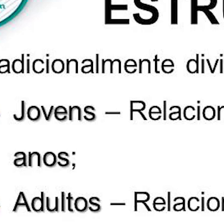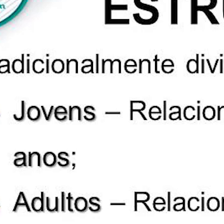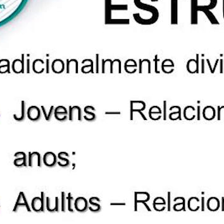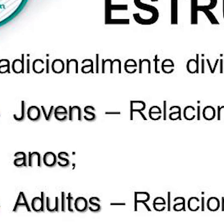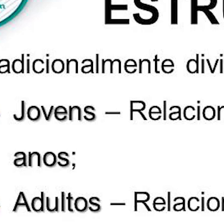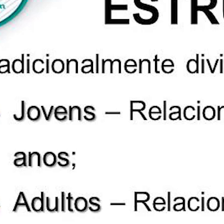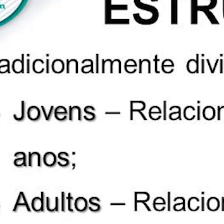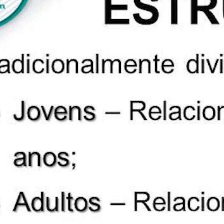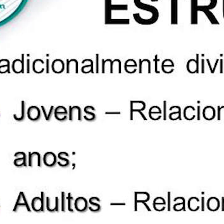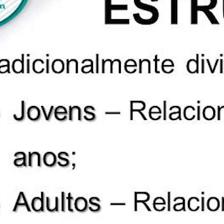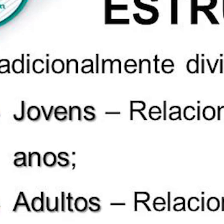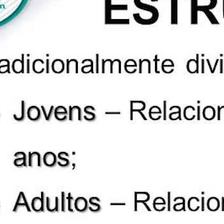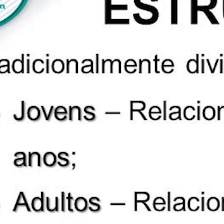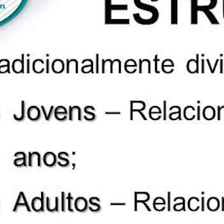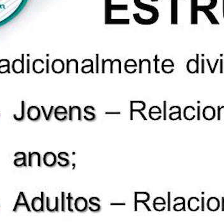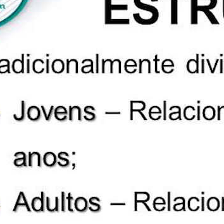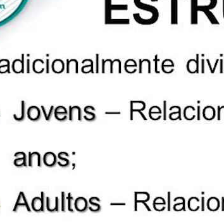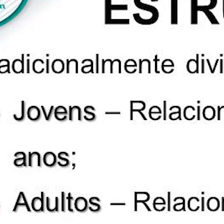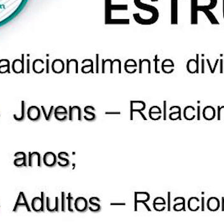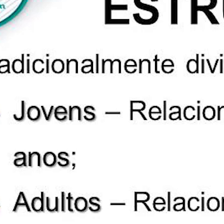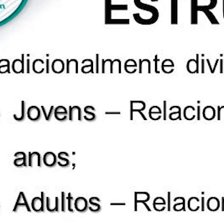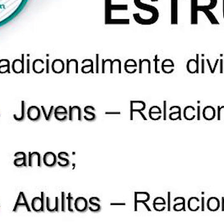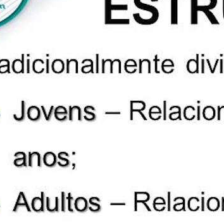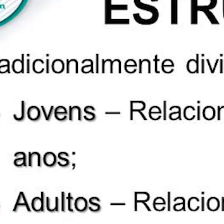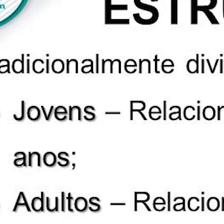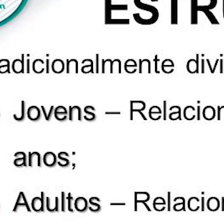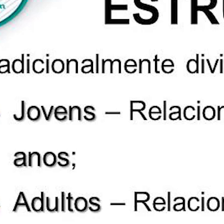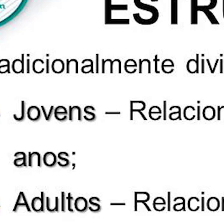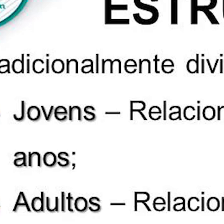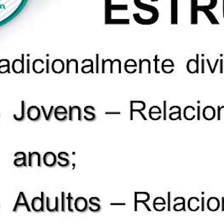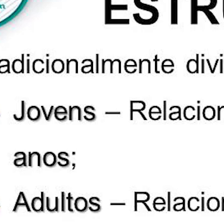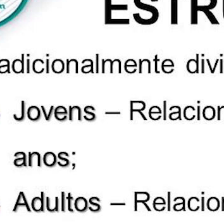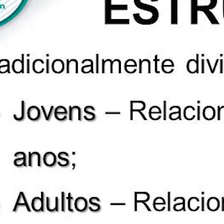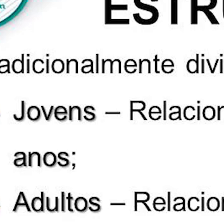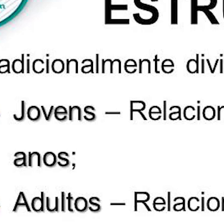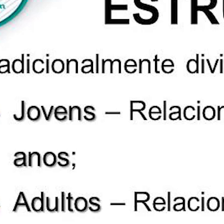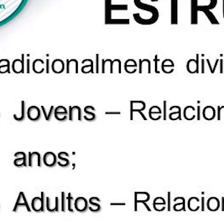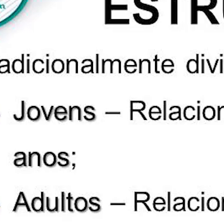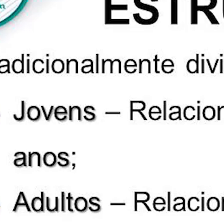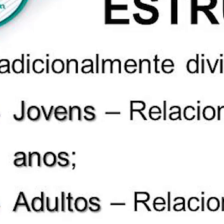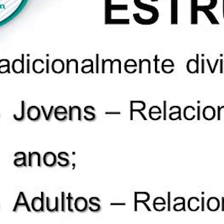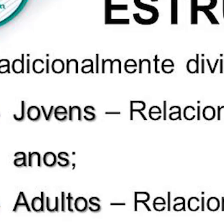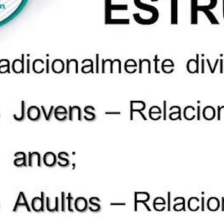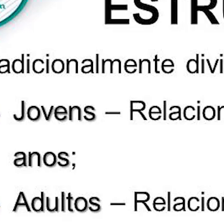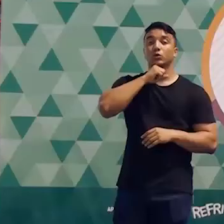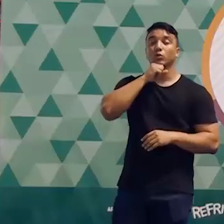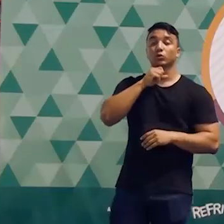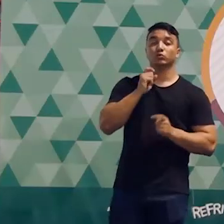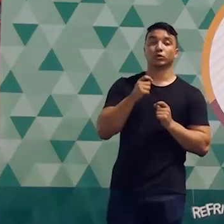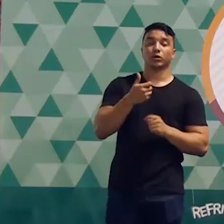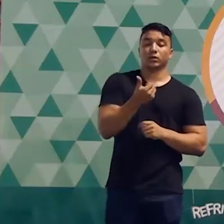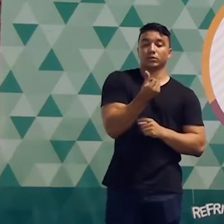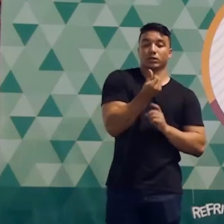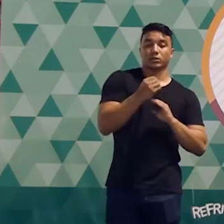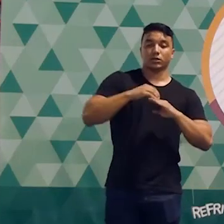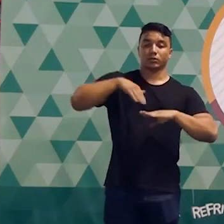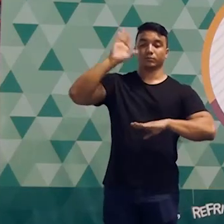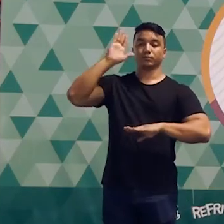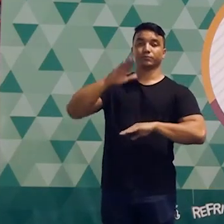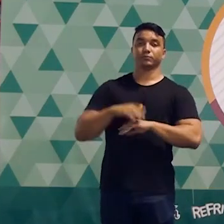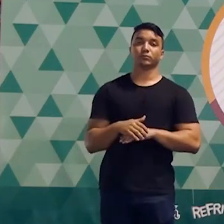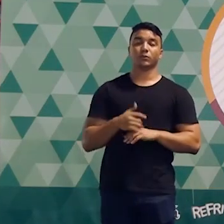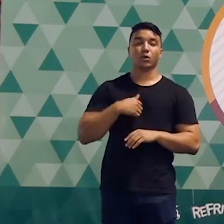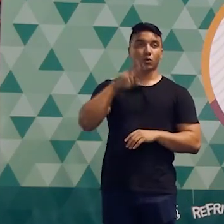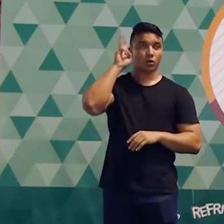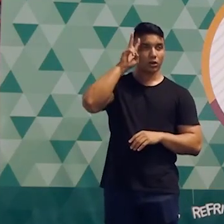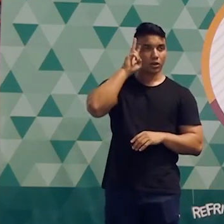anos. Está vendo? O adulto é de 20 a 59 e o idoso considerado é de 60 para cima. Eu me lembro bem que eu